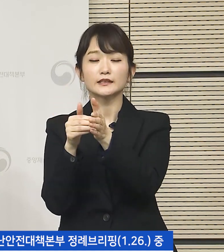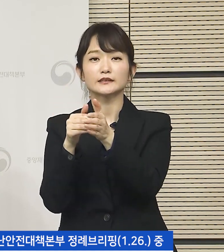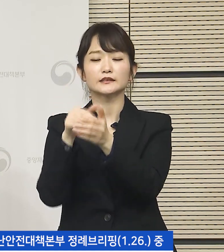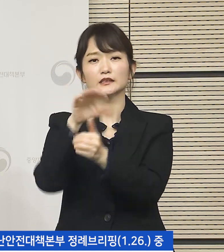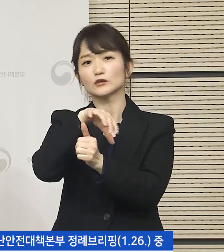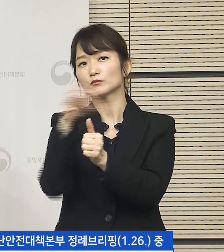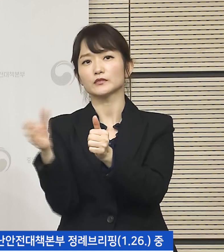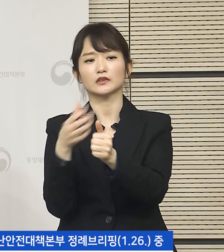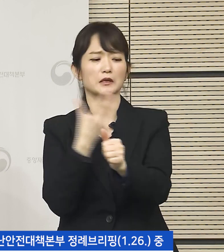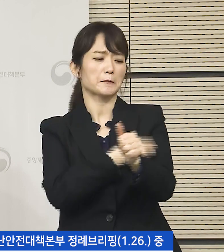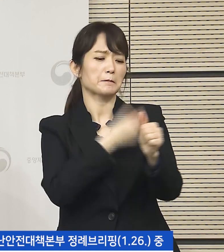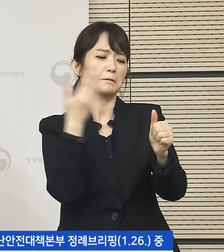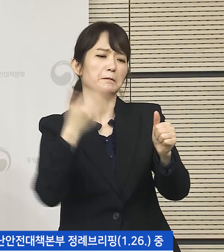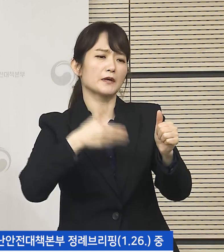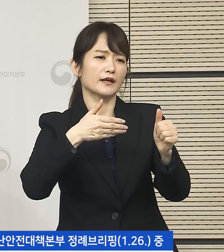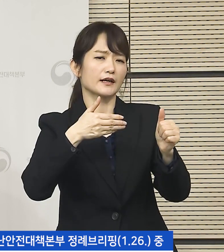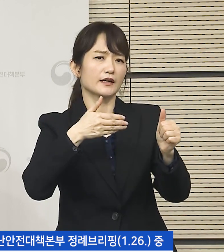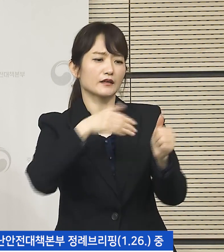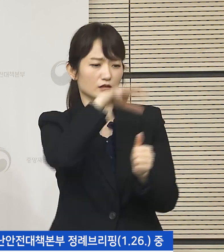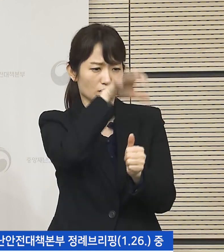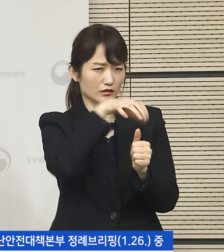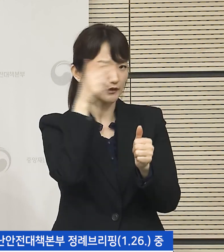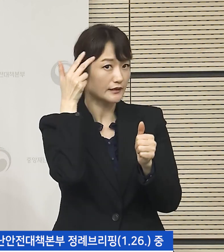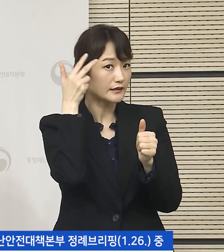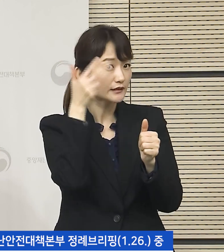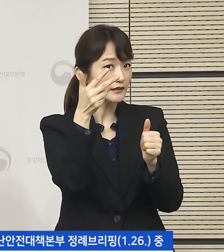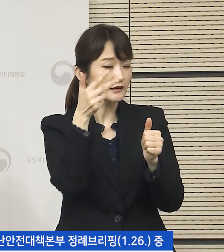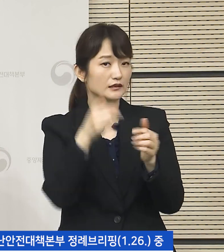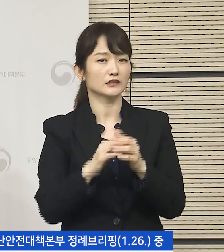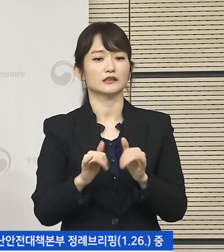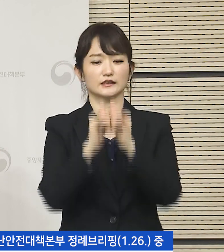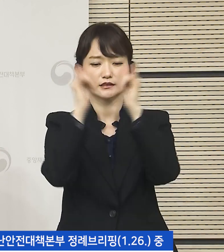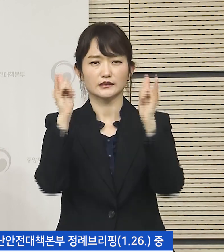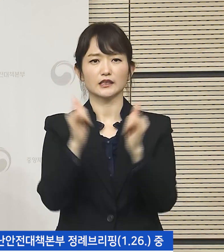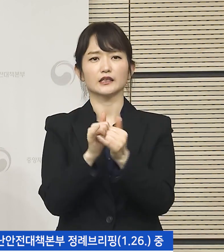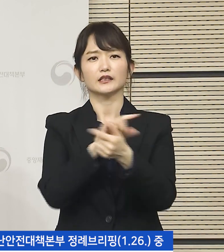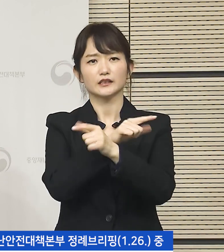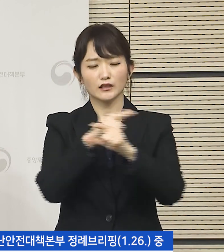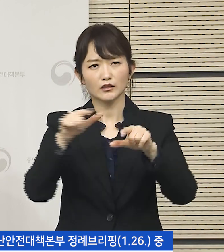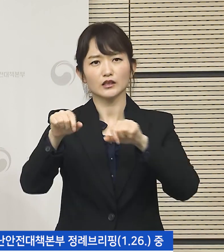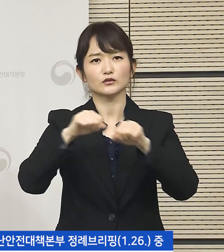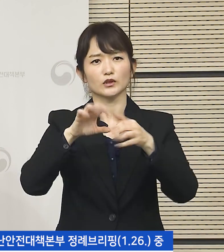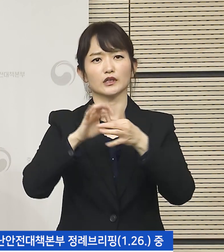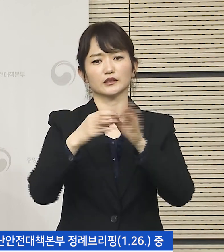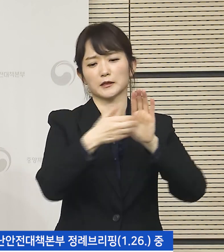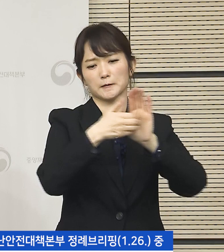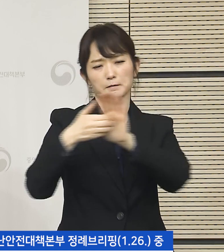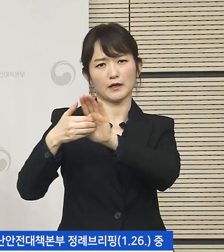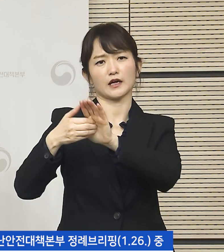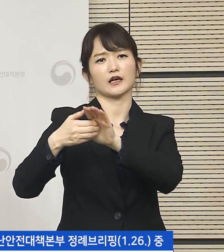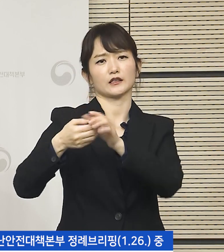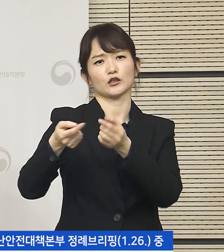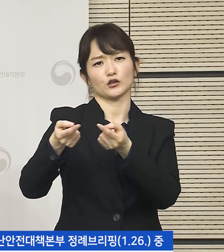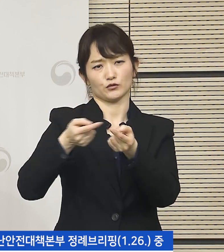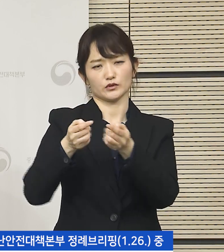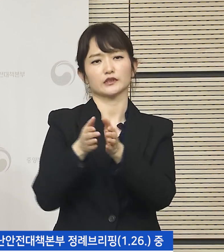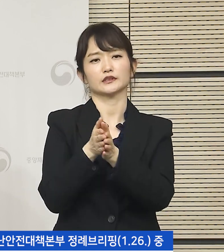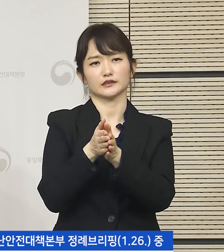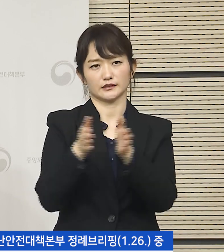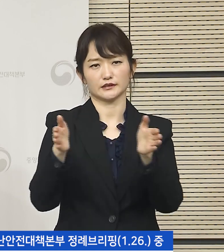완료자는 면제하고 미접종자는 7일로 단축하는 등 사회 기능 유지를 위한 방역조치의